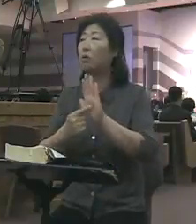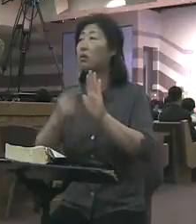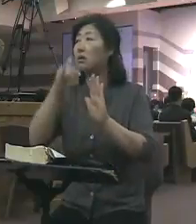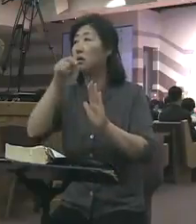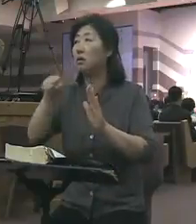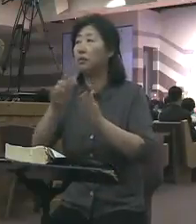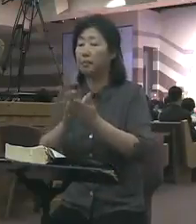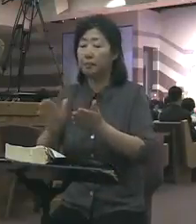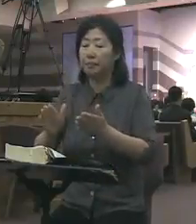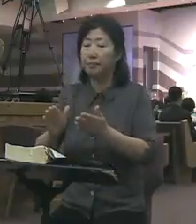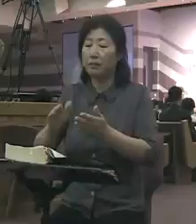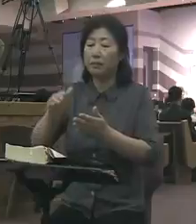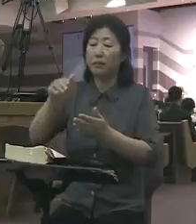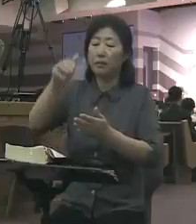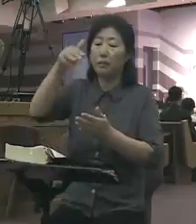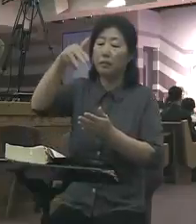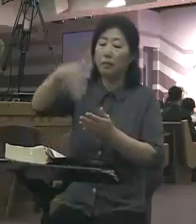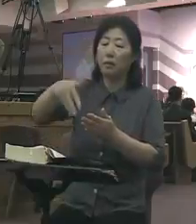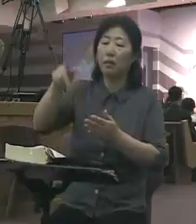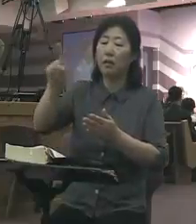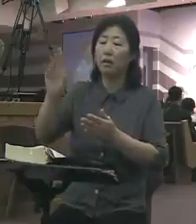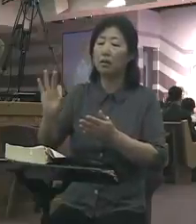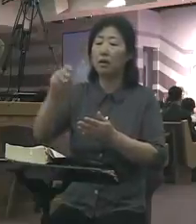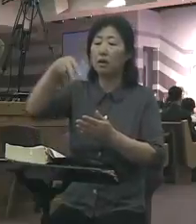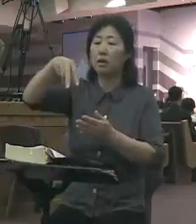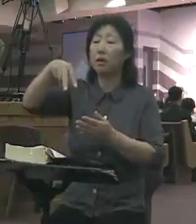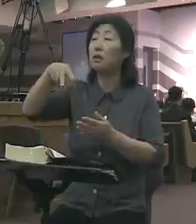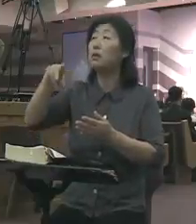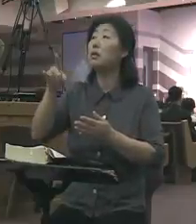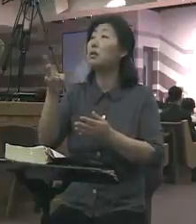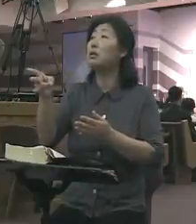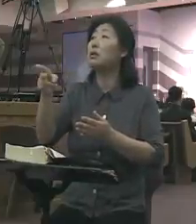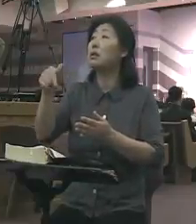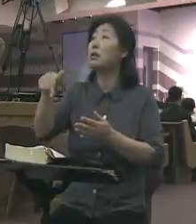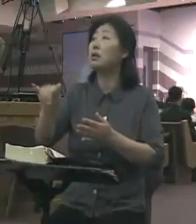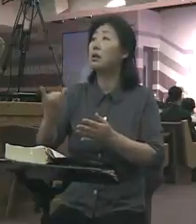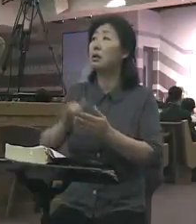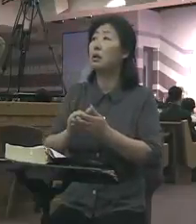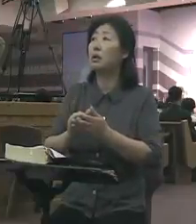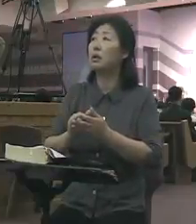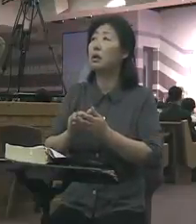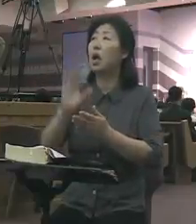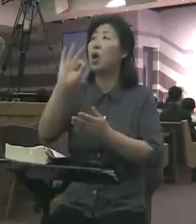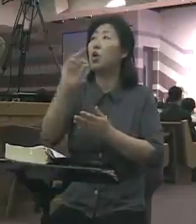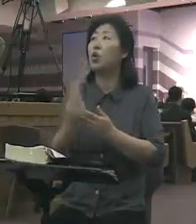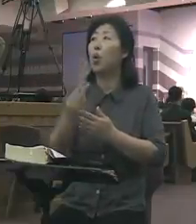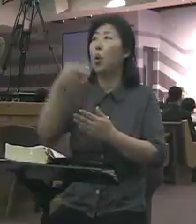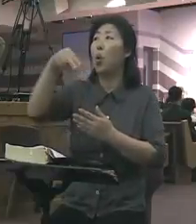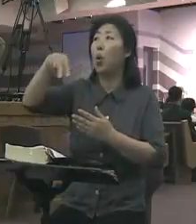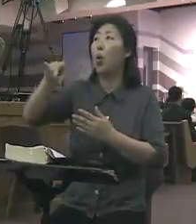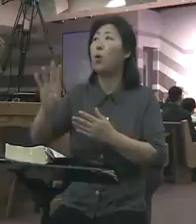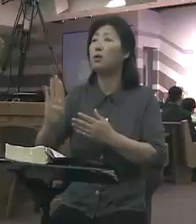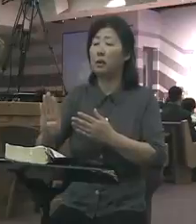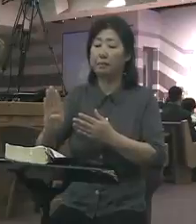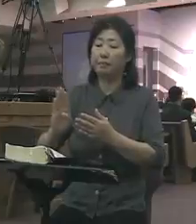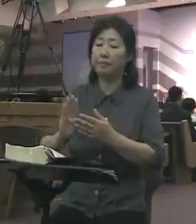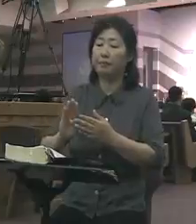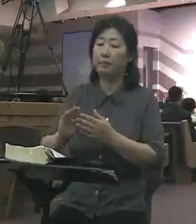창세기에 영웅으로 또 나타난 요셉의 경우, 그는 어렸을 때 형들에게로부터 배신을 받아